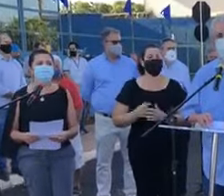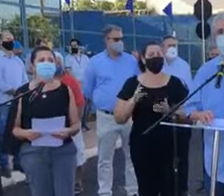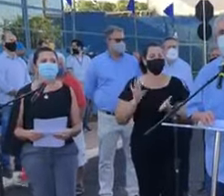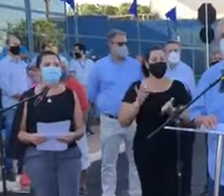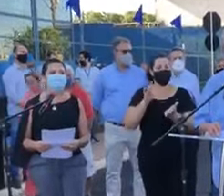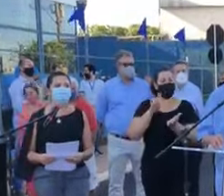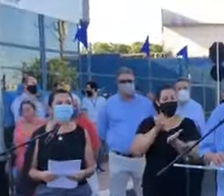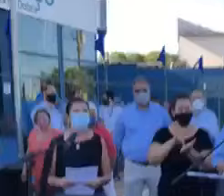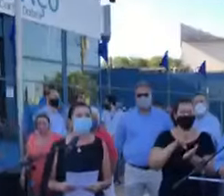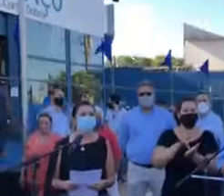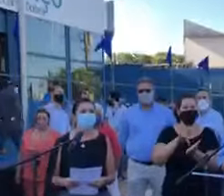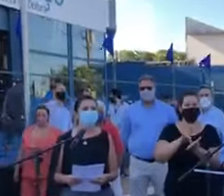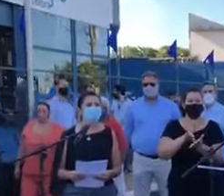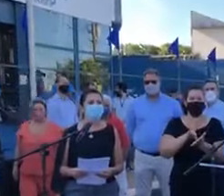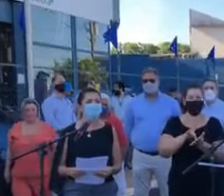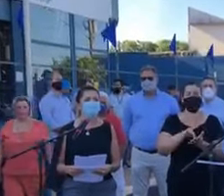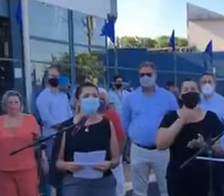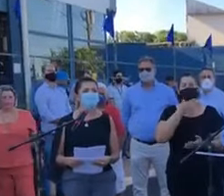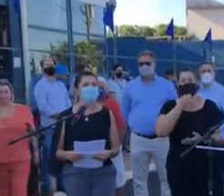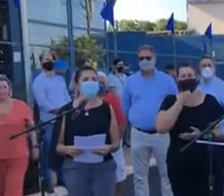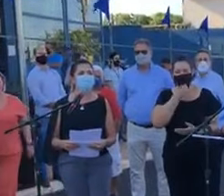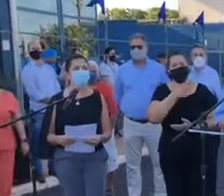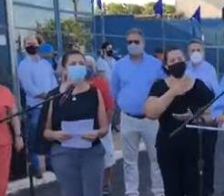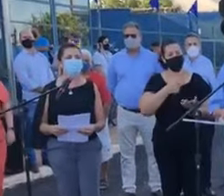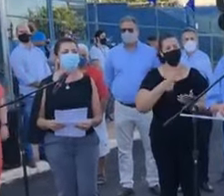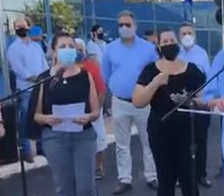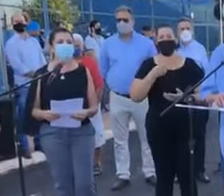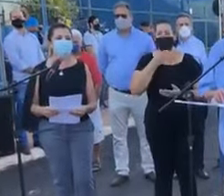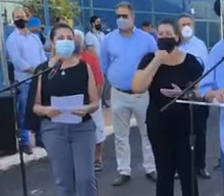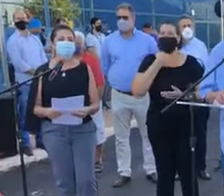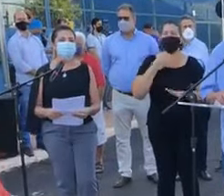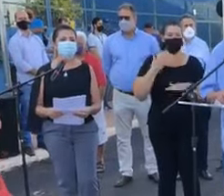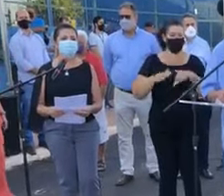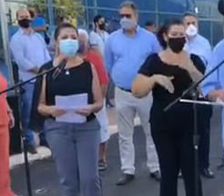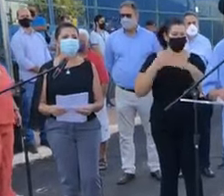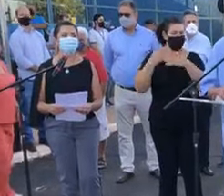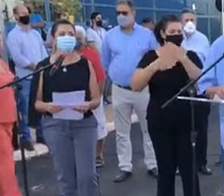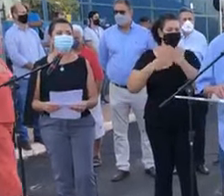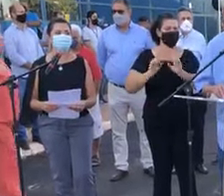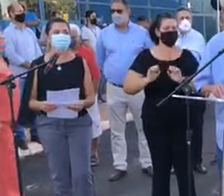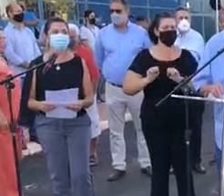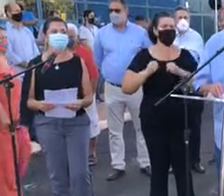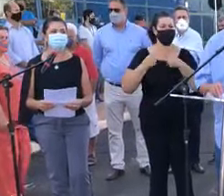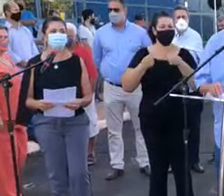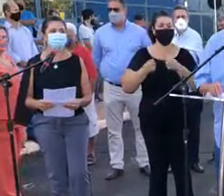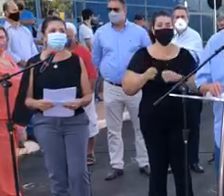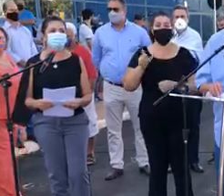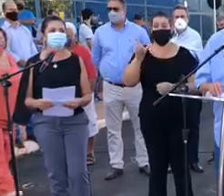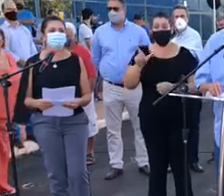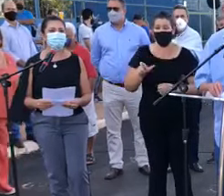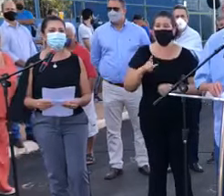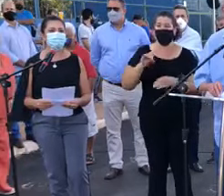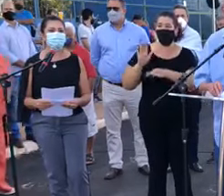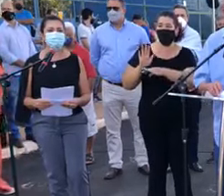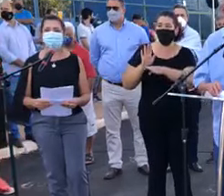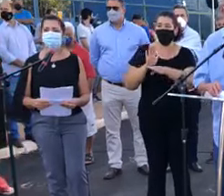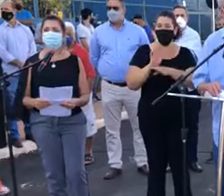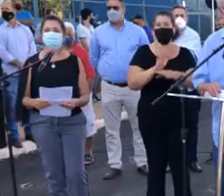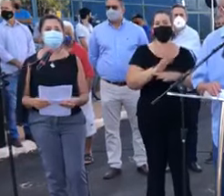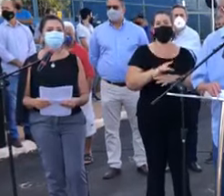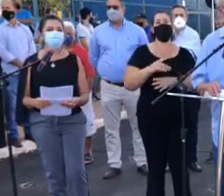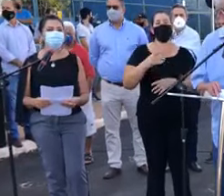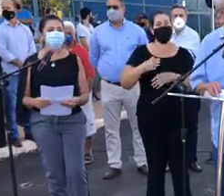Realmente, o doutor Elvésio Alves Carneiro foi um desbravador, uma das pessoas que ajudou